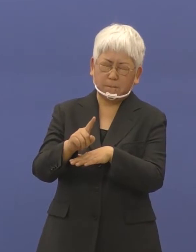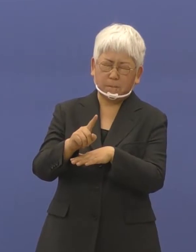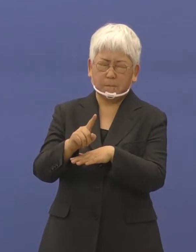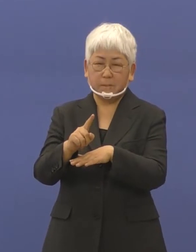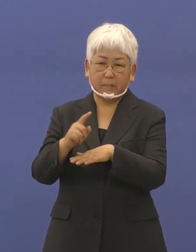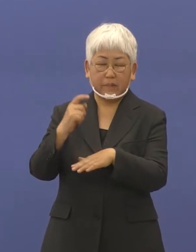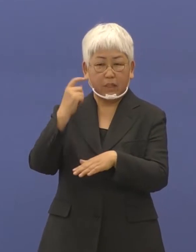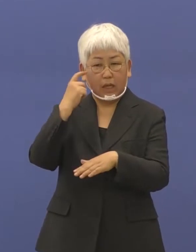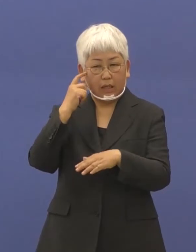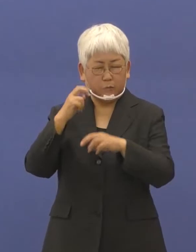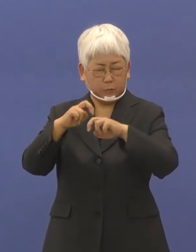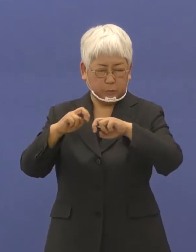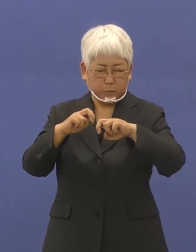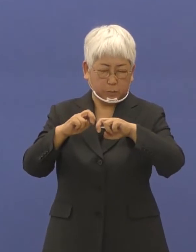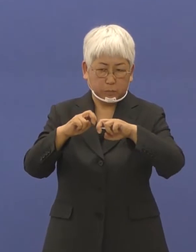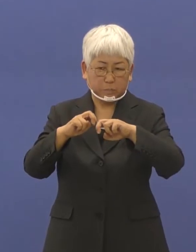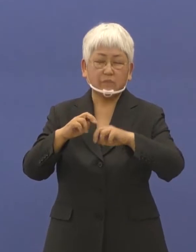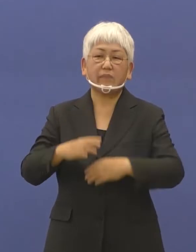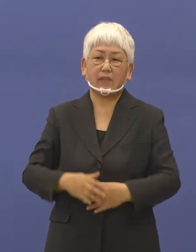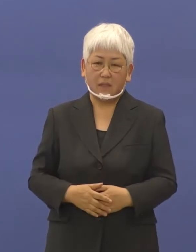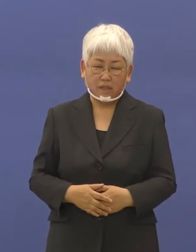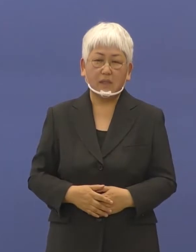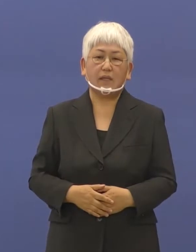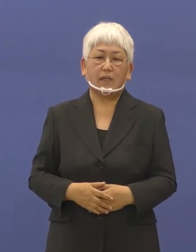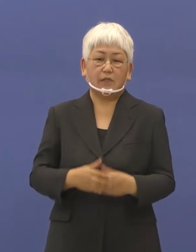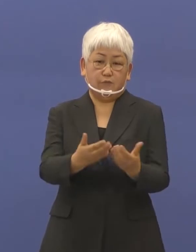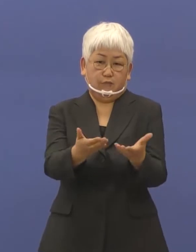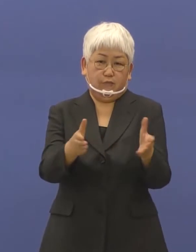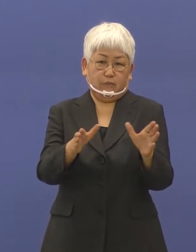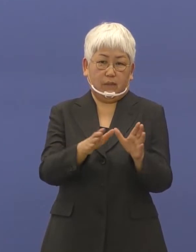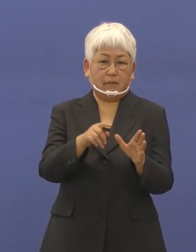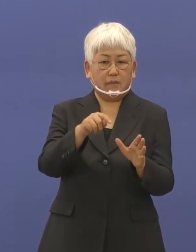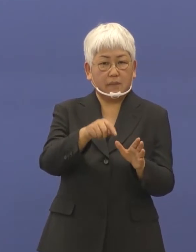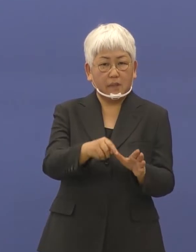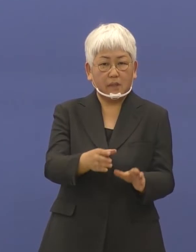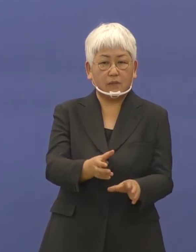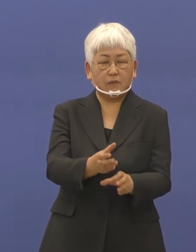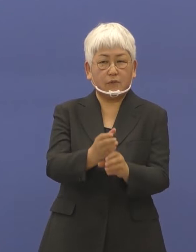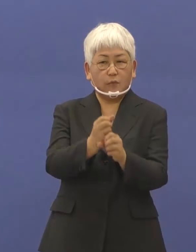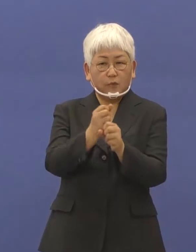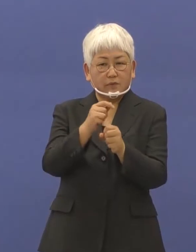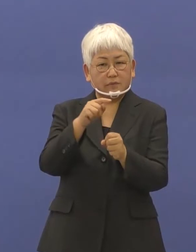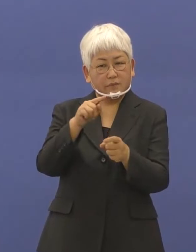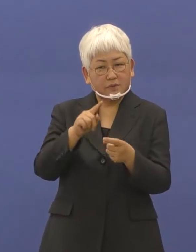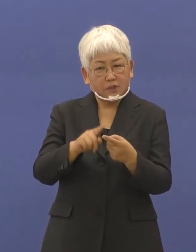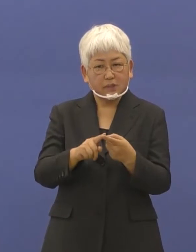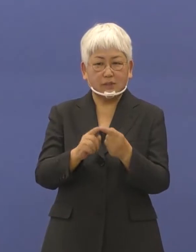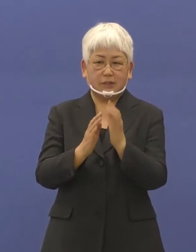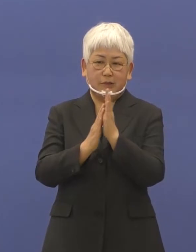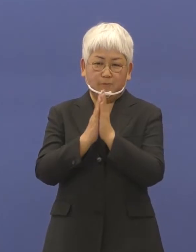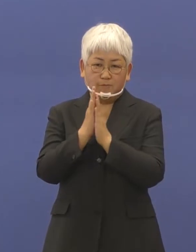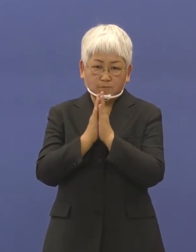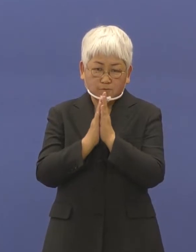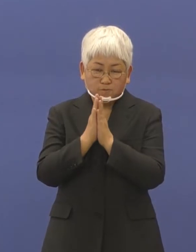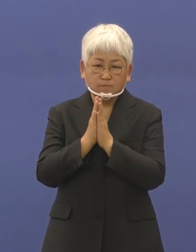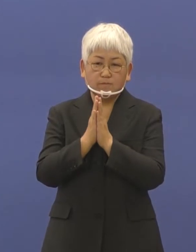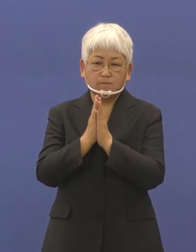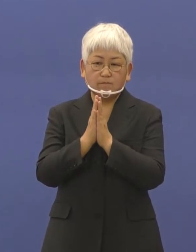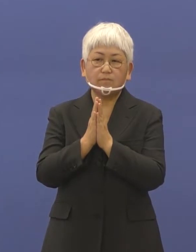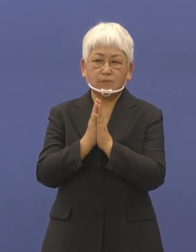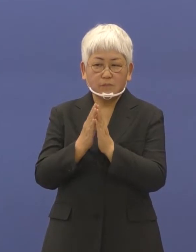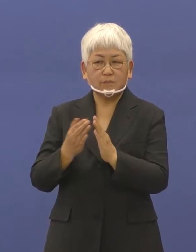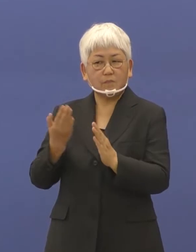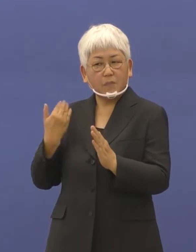を、それでもこう共同体が集団として統一的な葬祭儀礼を行ってきた歴史っていう